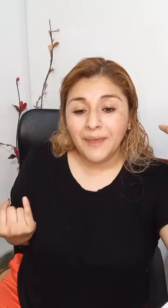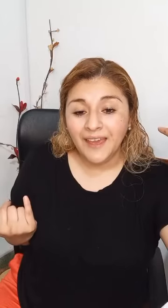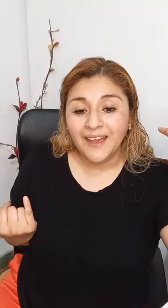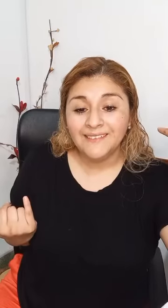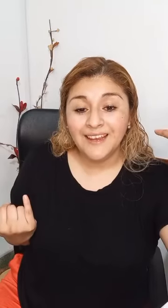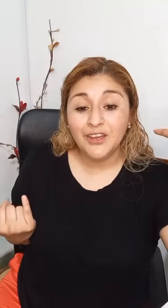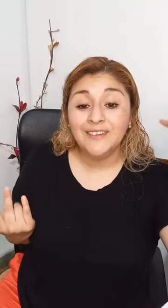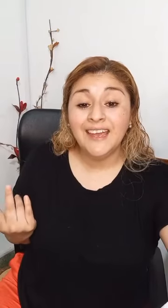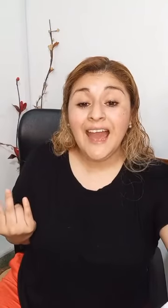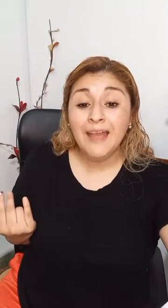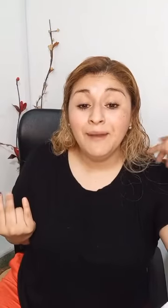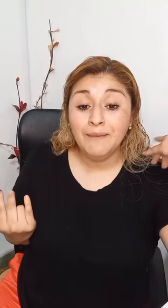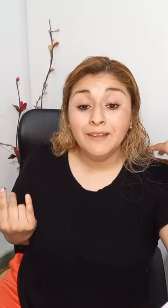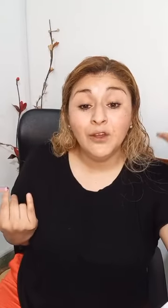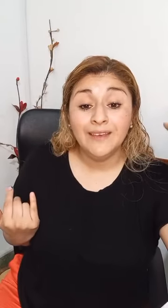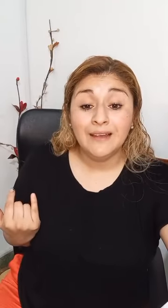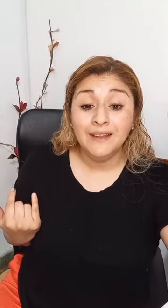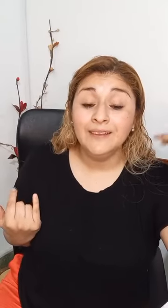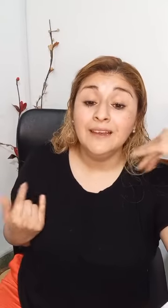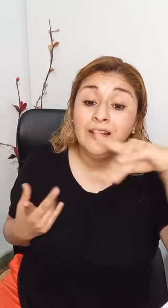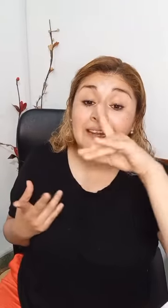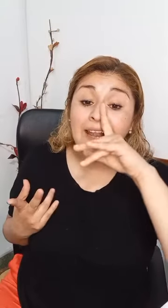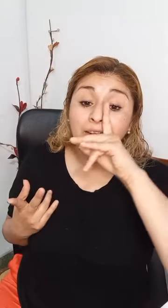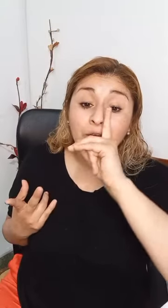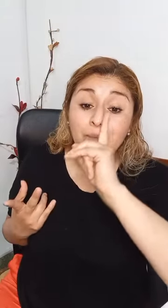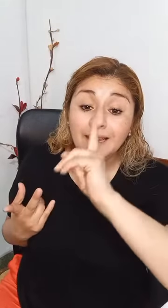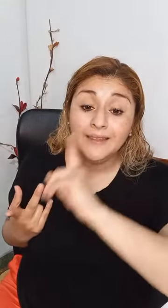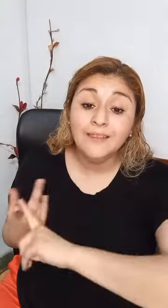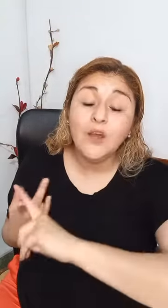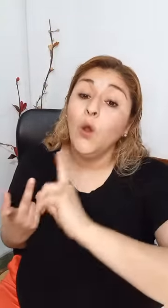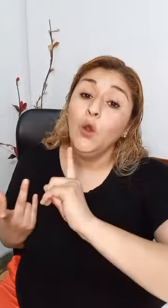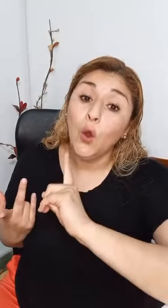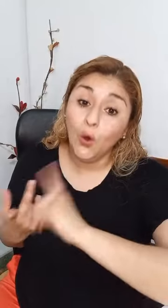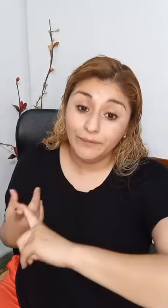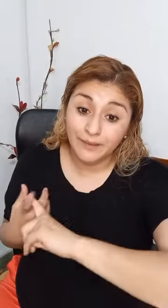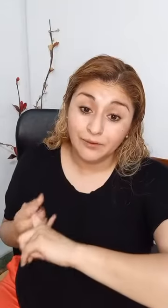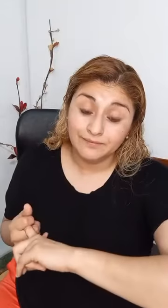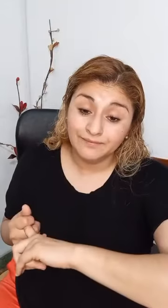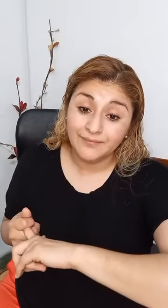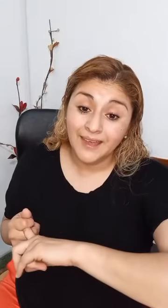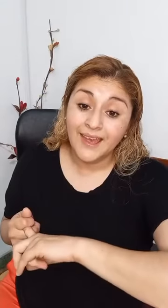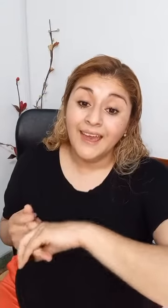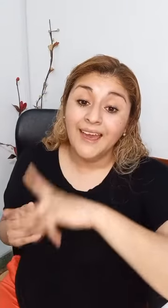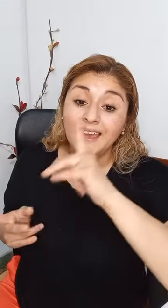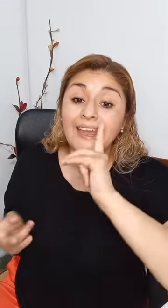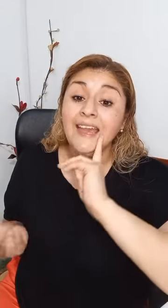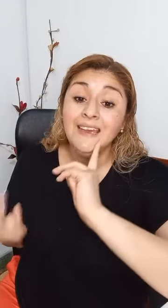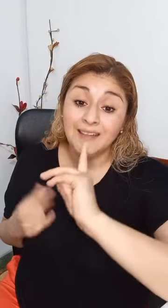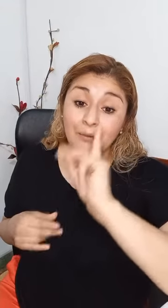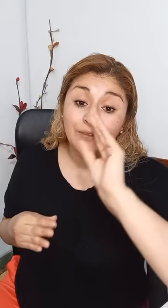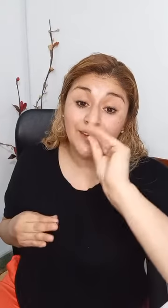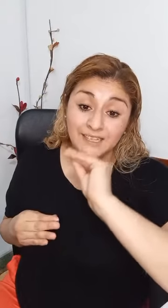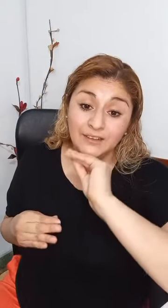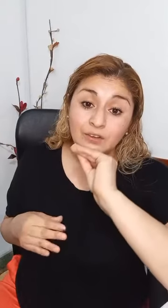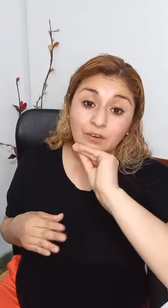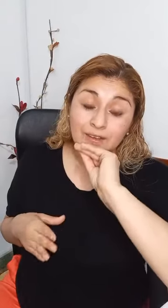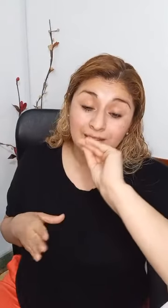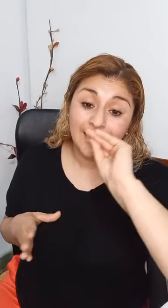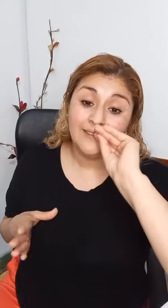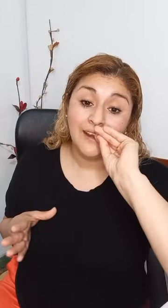bien, Sergio dice que hay parámetros que establecen la normalidad o lo óptimo. Y ahí estamos